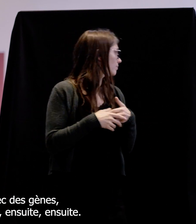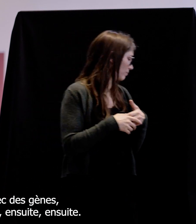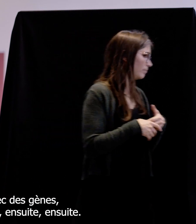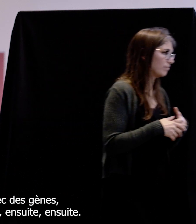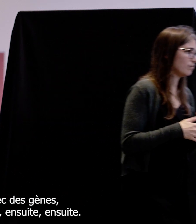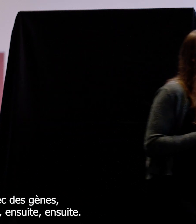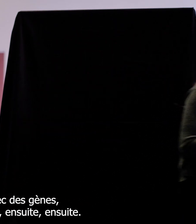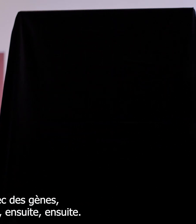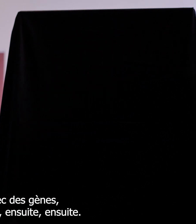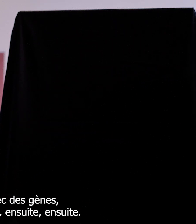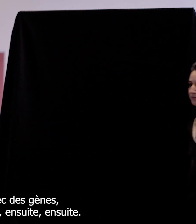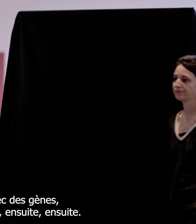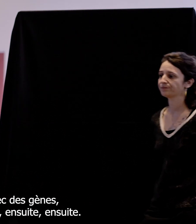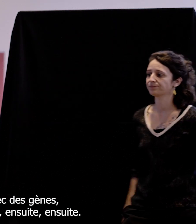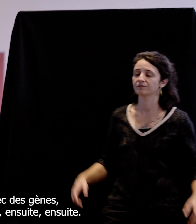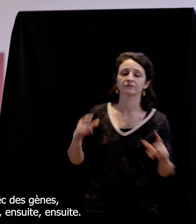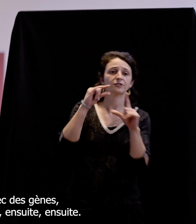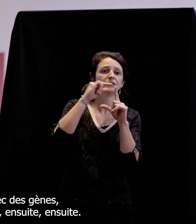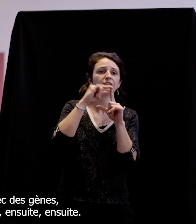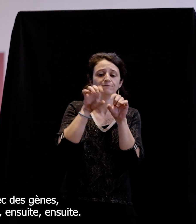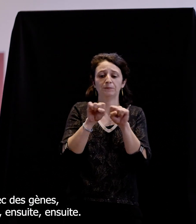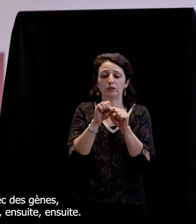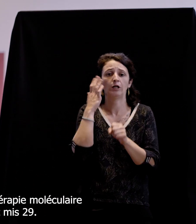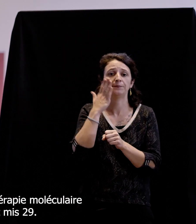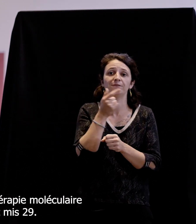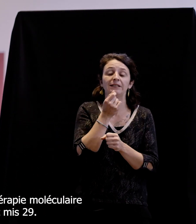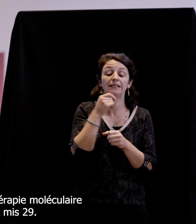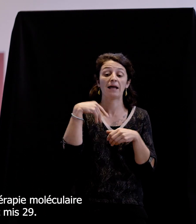des animaux avec des gènes. Mais ensuite,